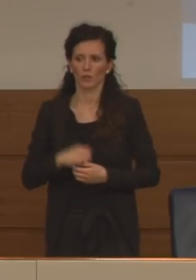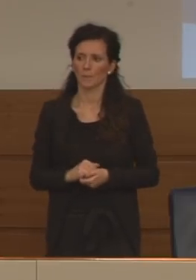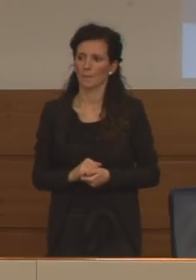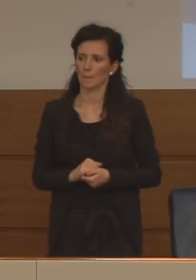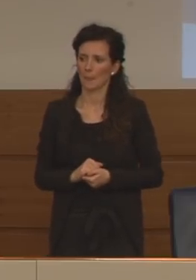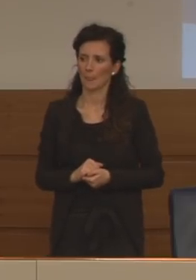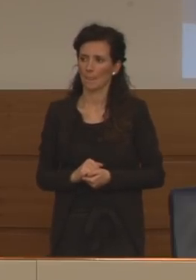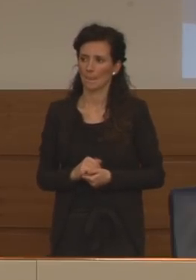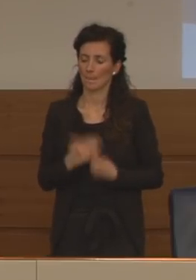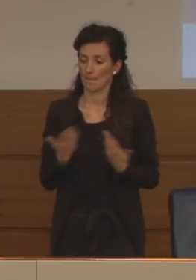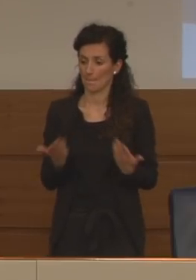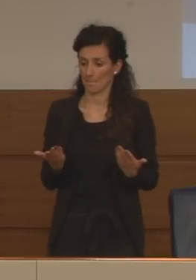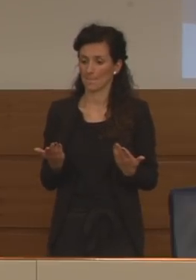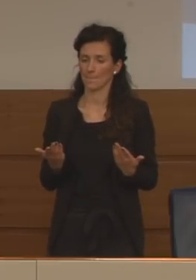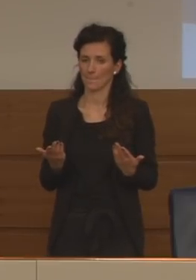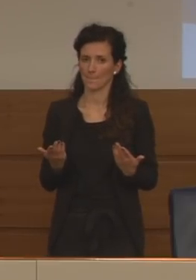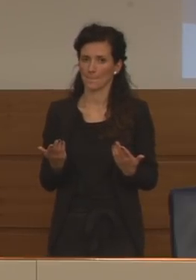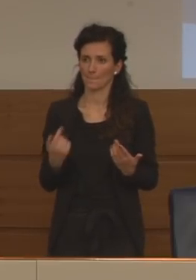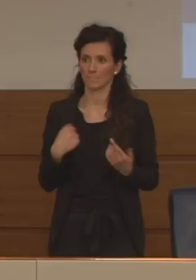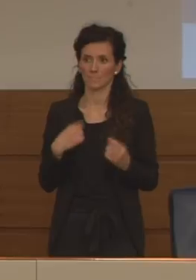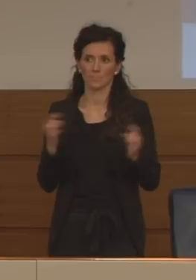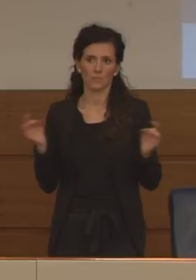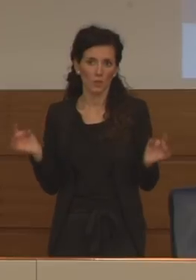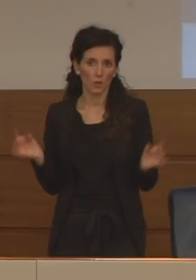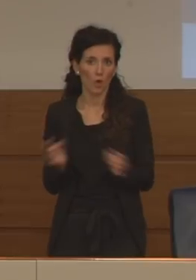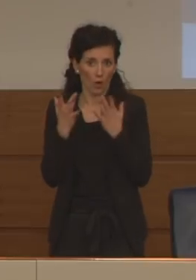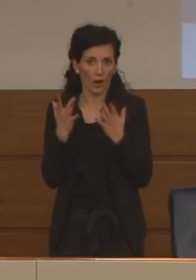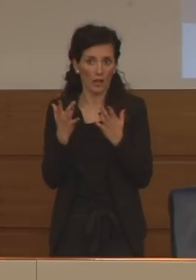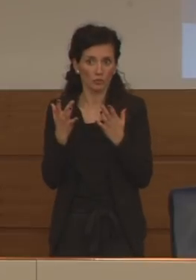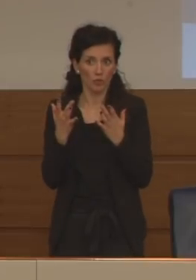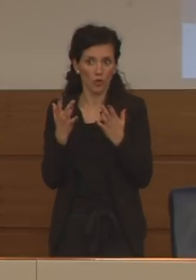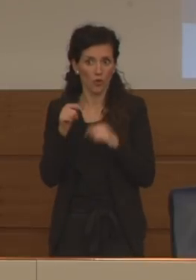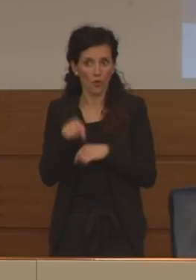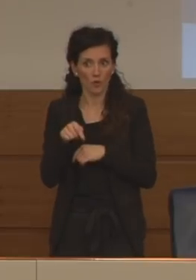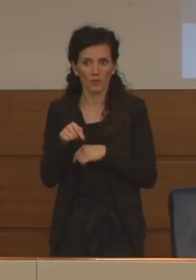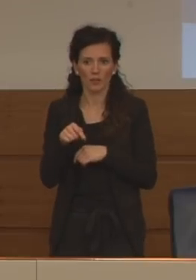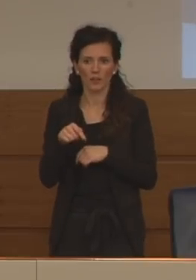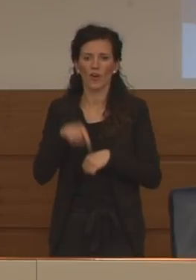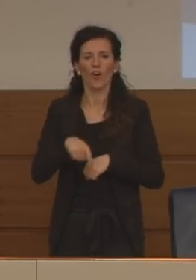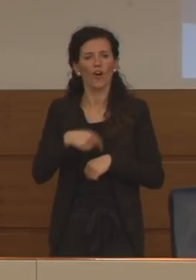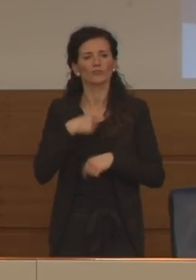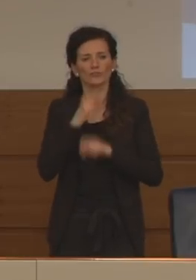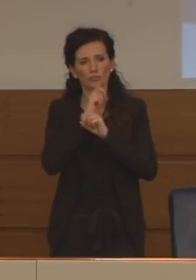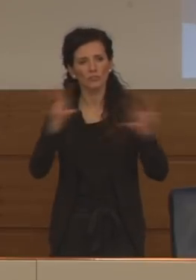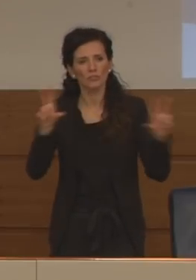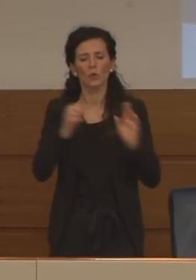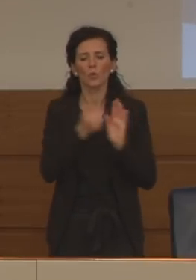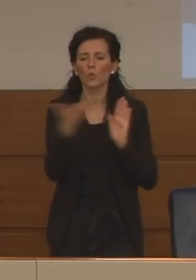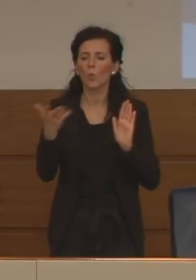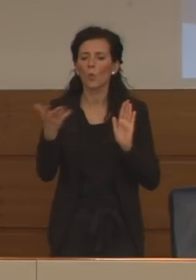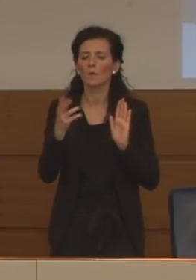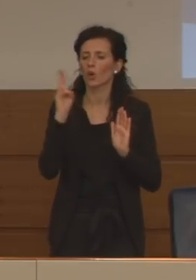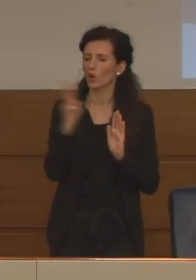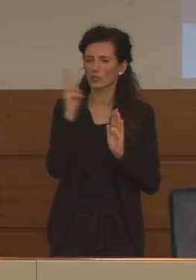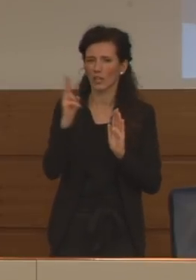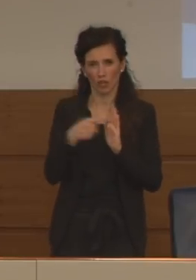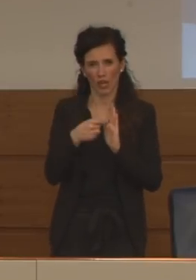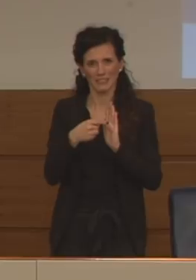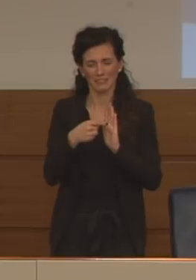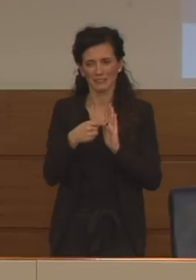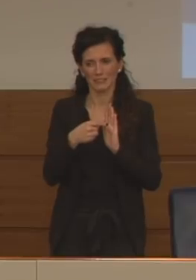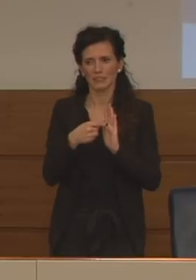colgo anche l'occasione per segnalare come i decessi che noi oggi chen siamo sono anche un portato